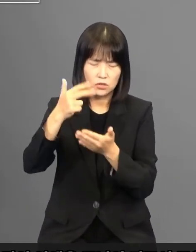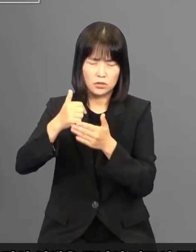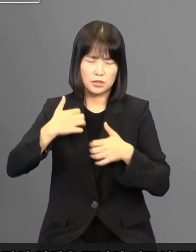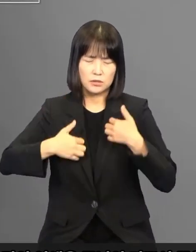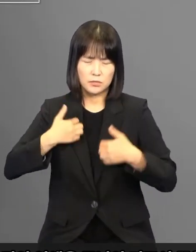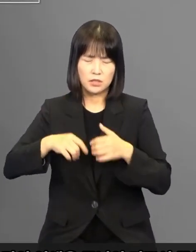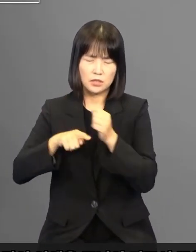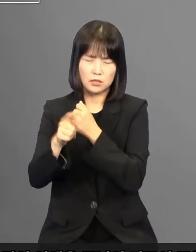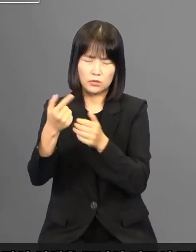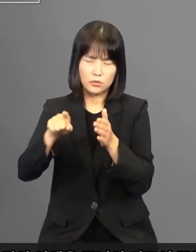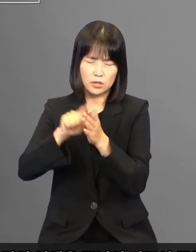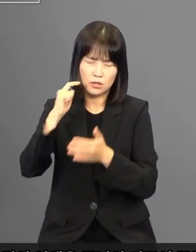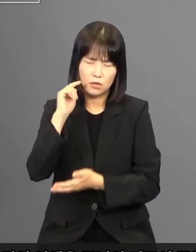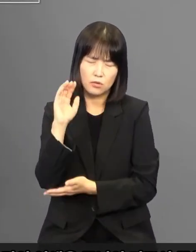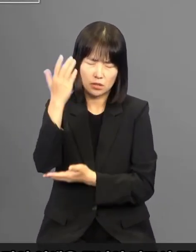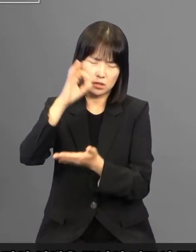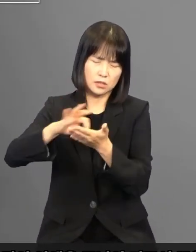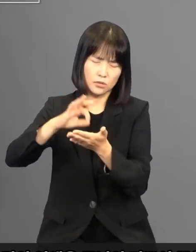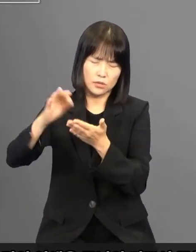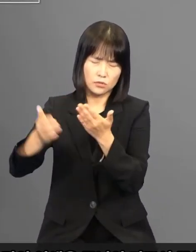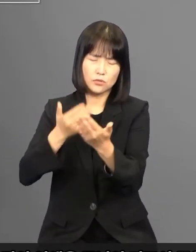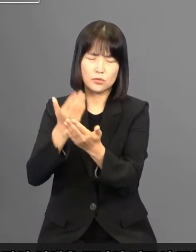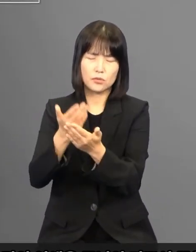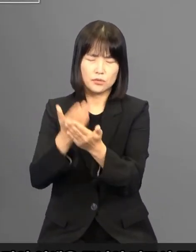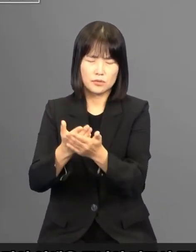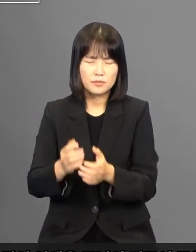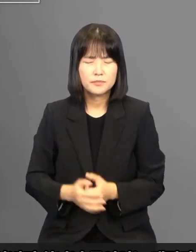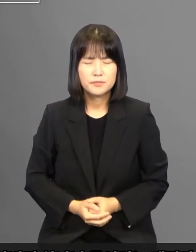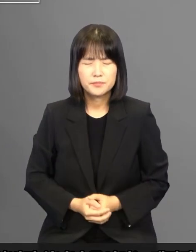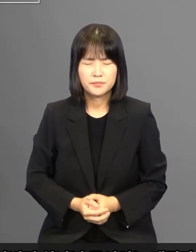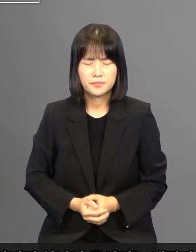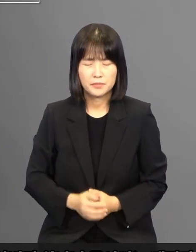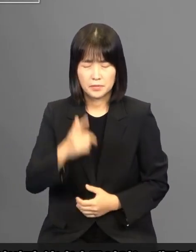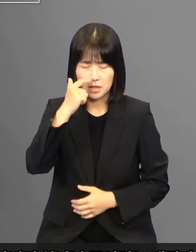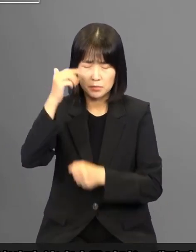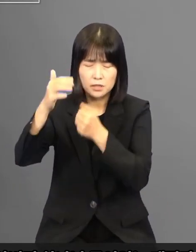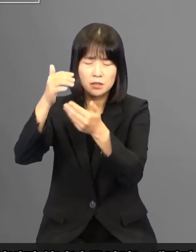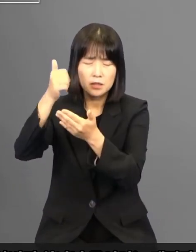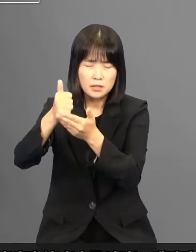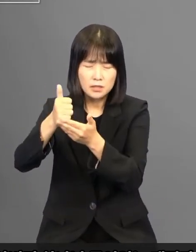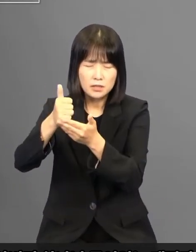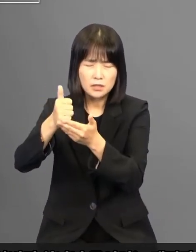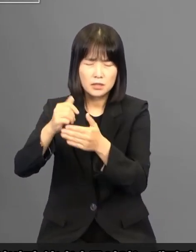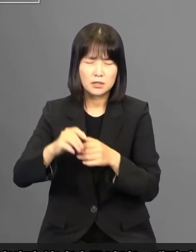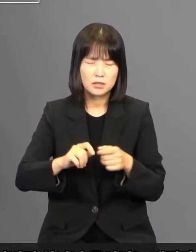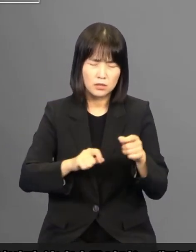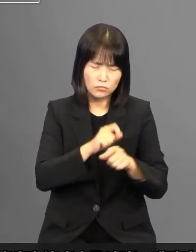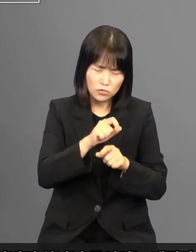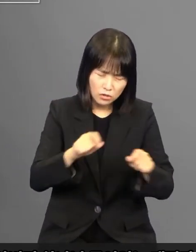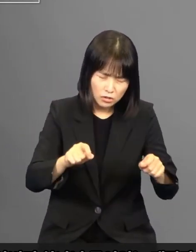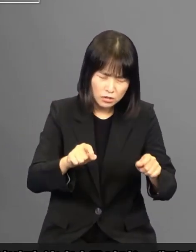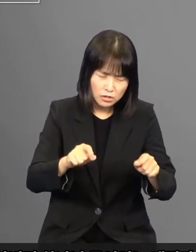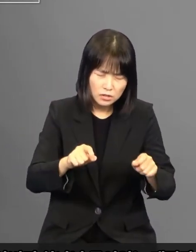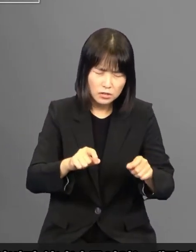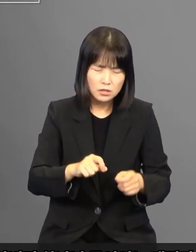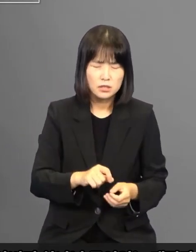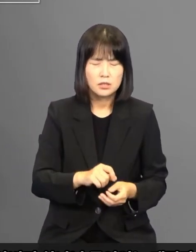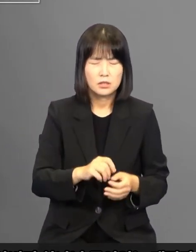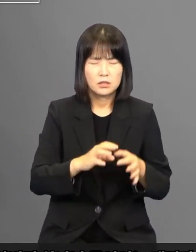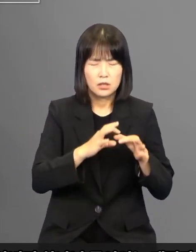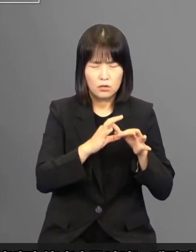위하여 영광스럽게 사용하여 주시옵소서. 아버지 하나님, 묶여있는 재정과 묶여있는